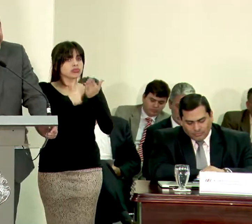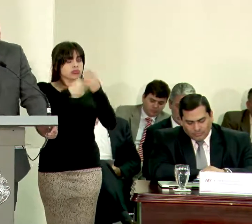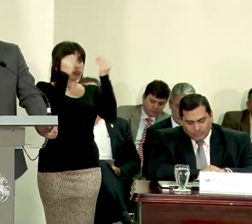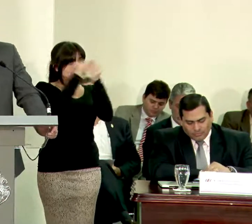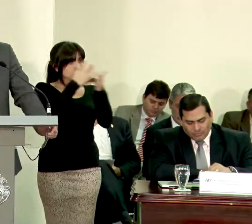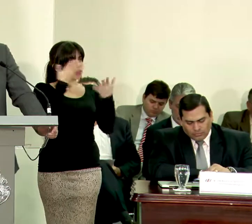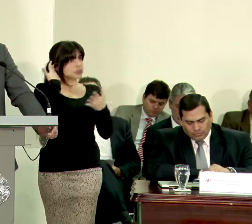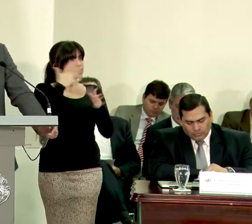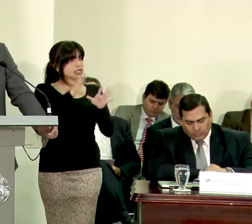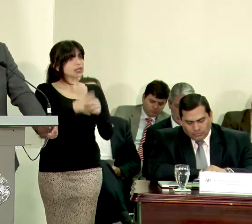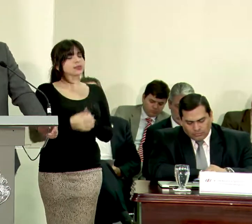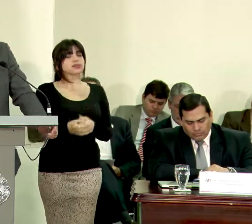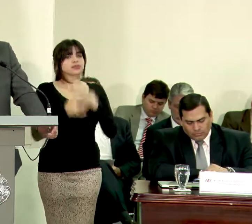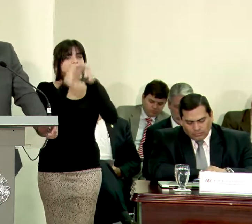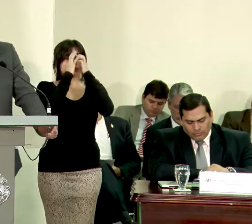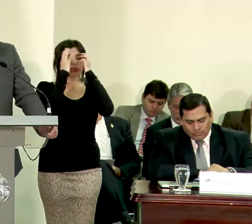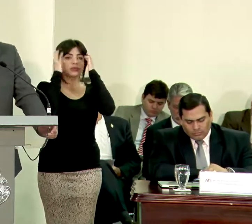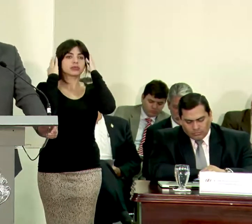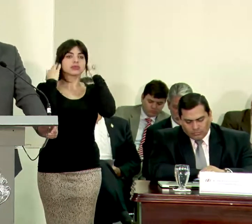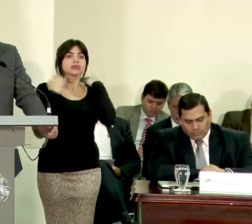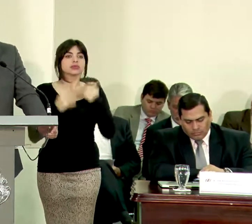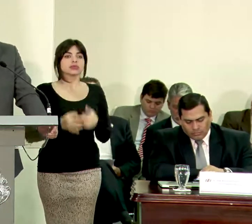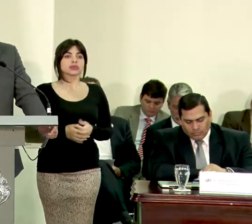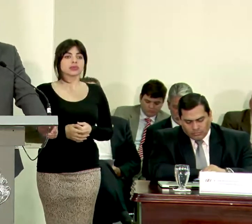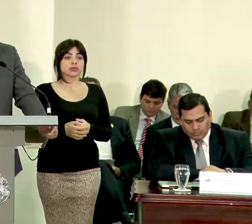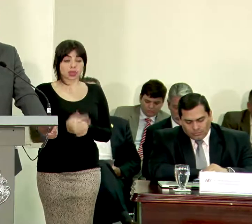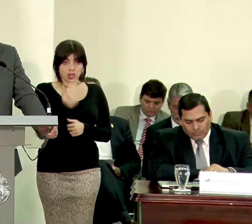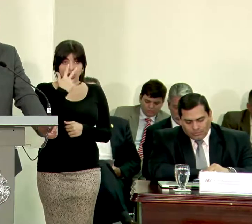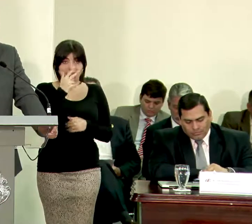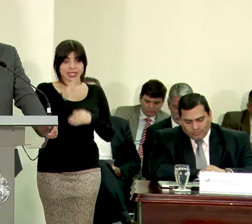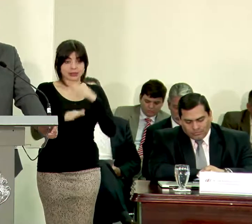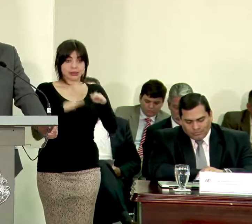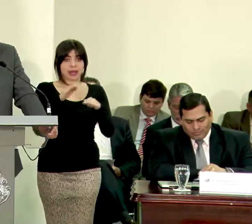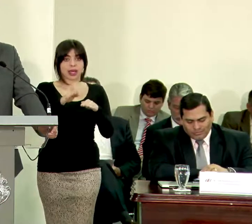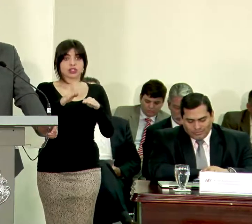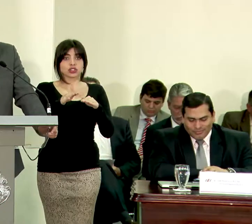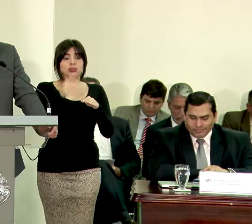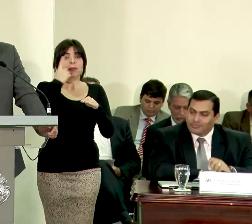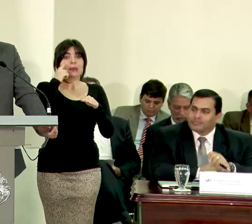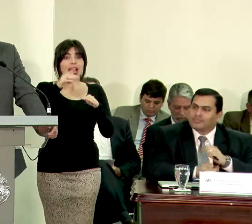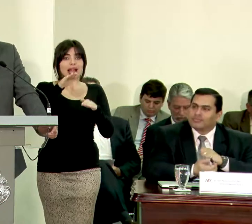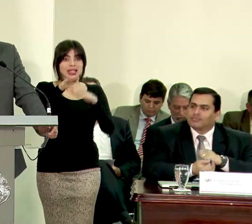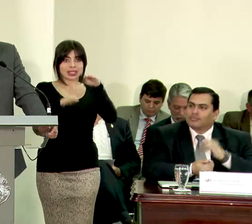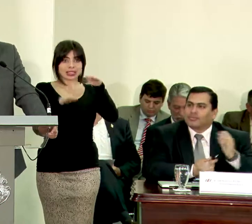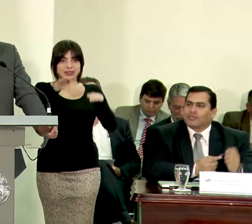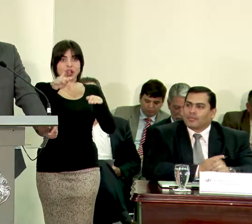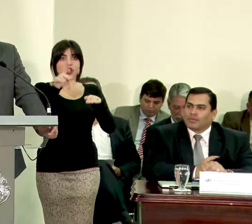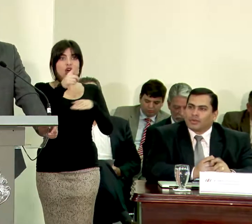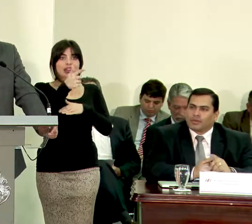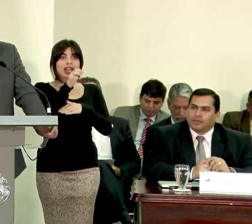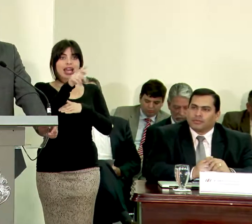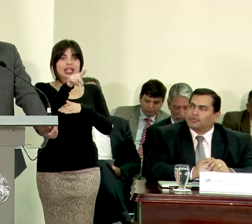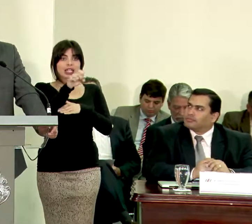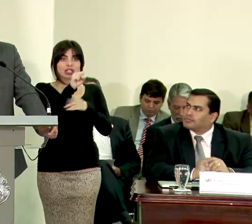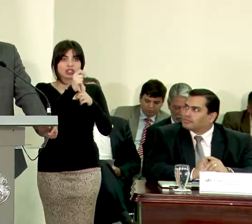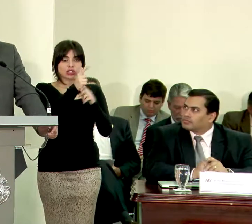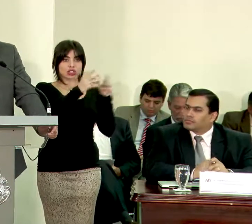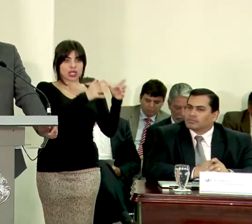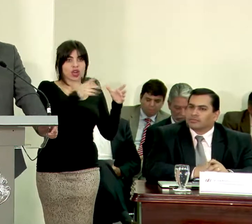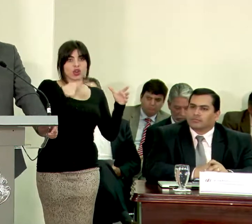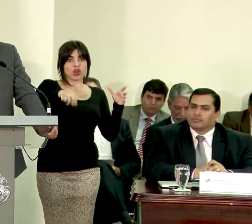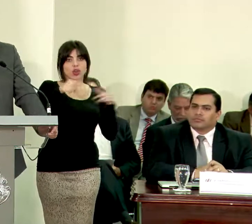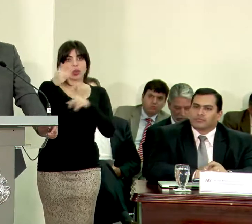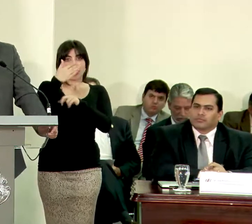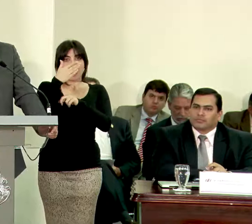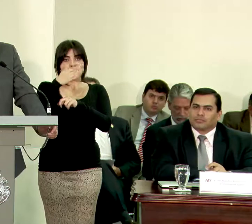anunciando, son los tres pasos a desnivel que vamos a hacer en las garantías sociales, la Rotonda de la